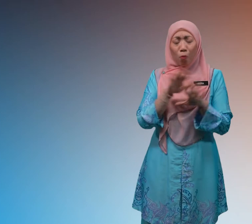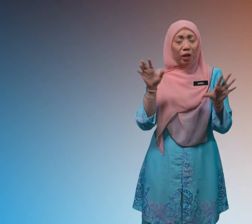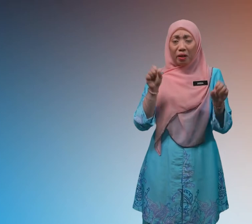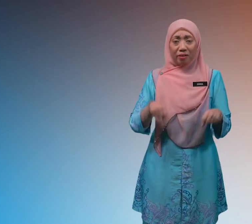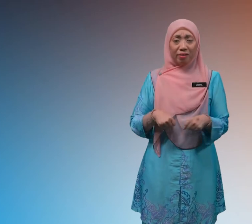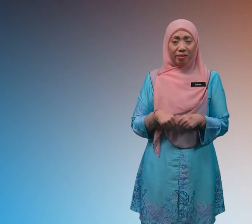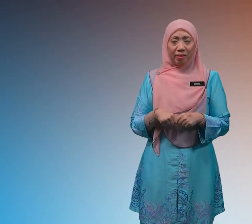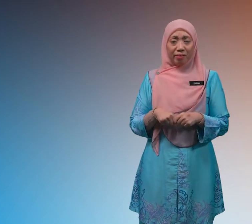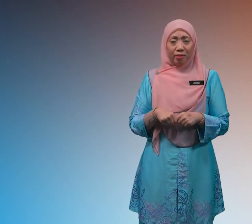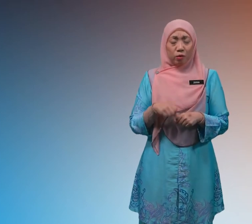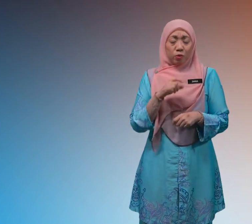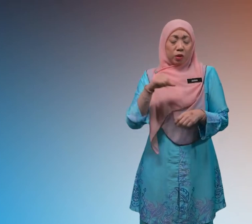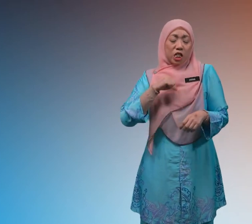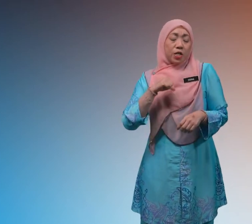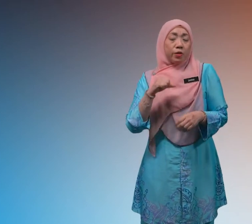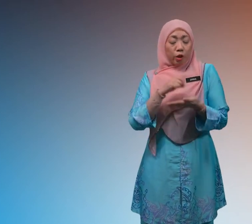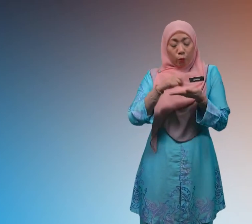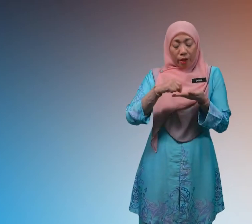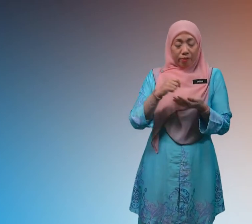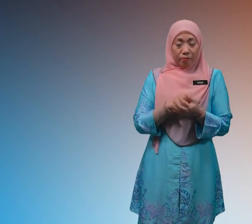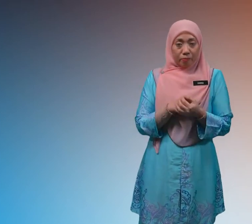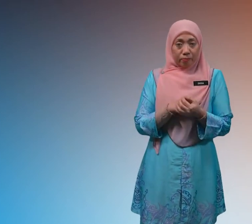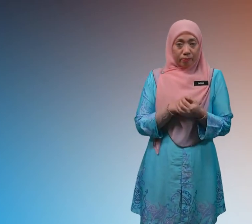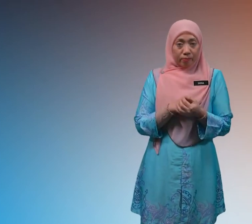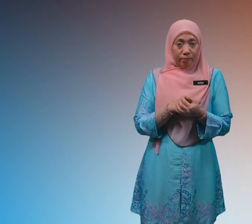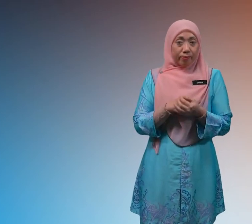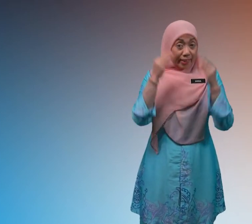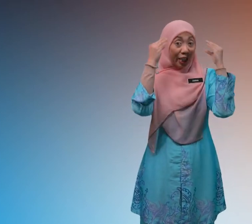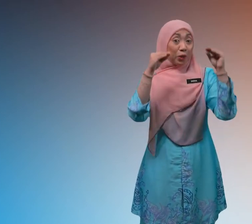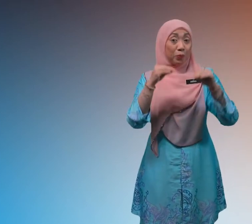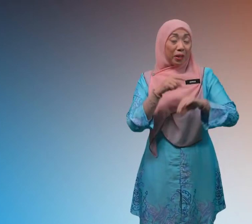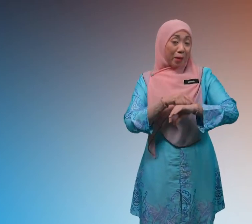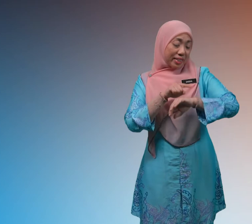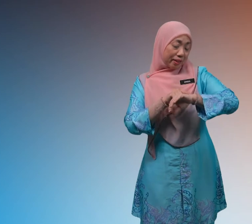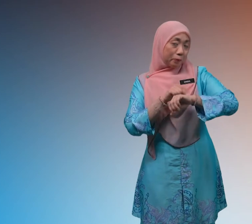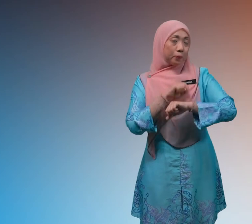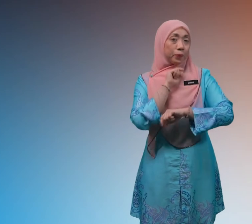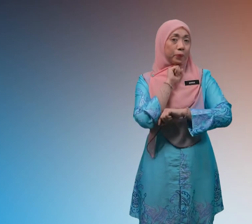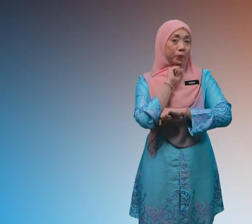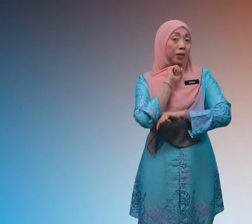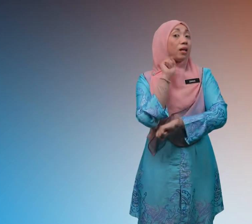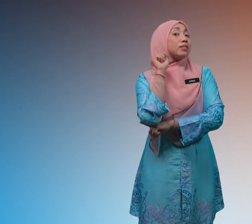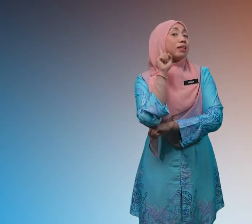boleh. Sendiri tulis. Cikgu beri masa.